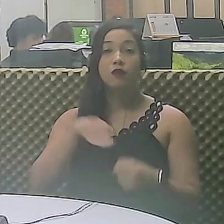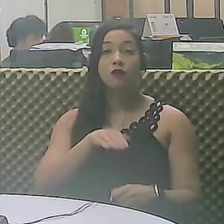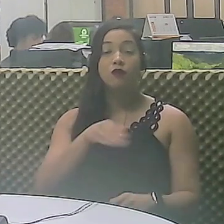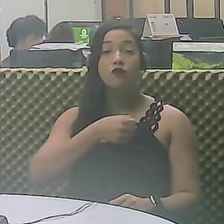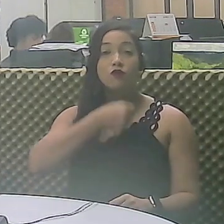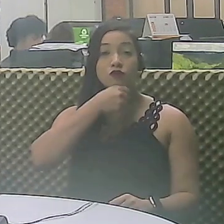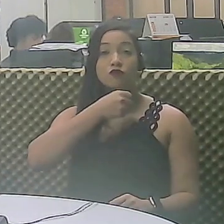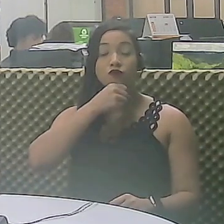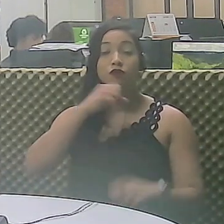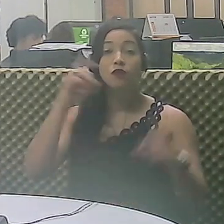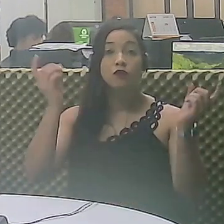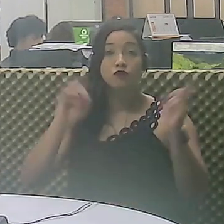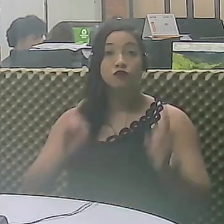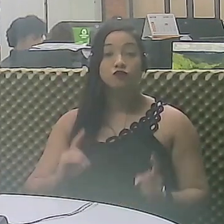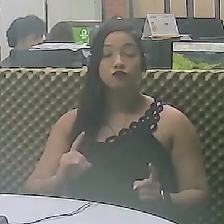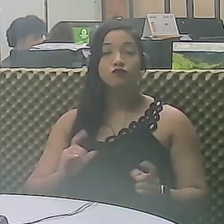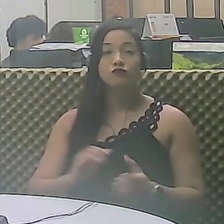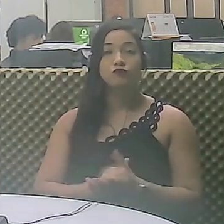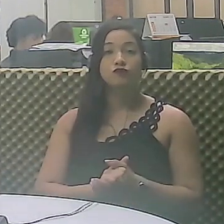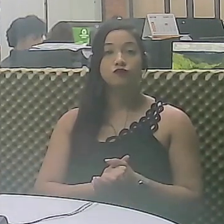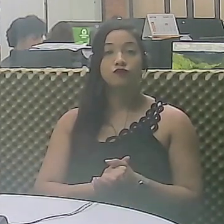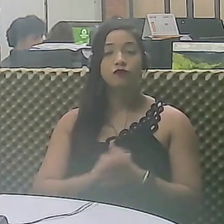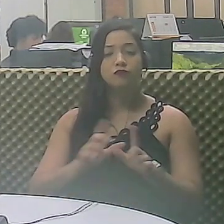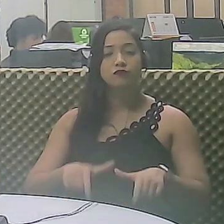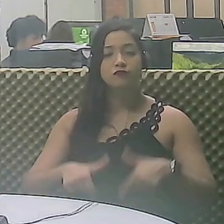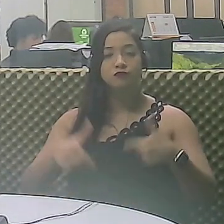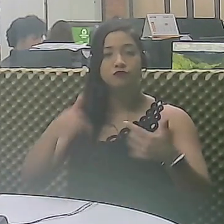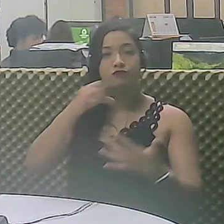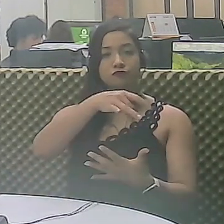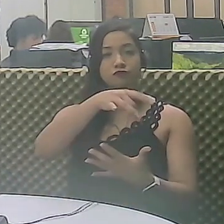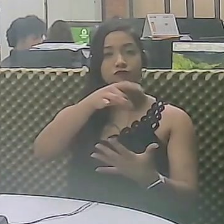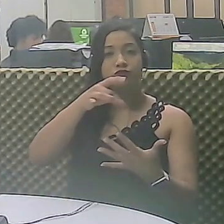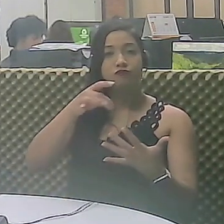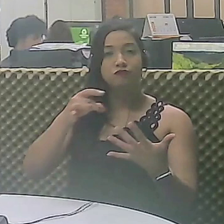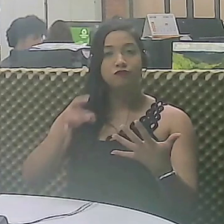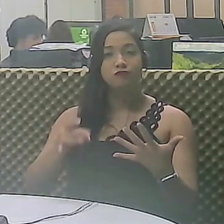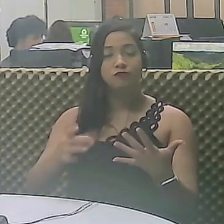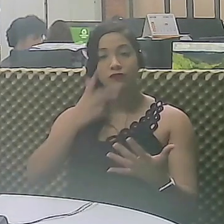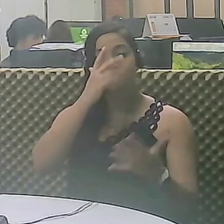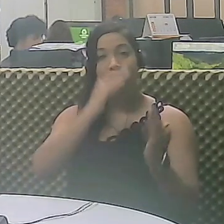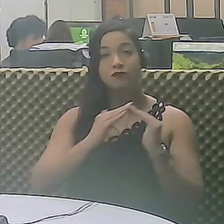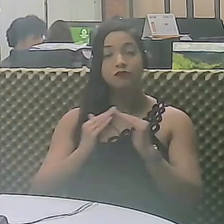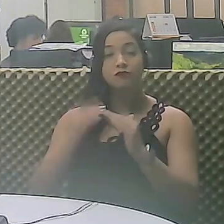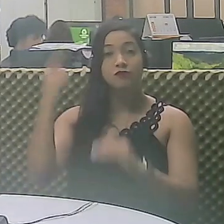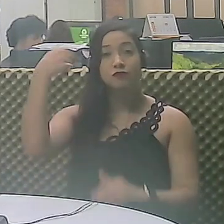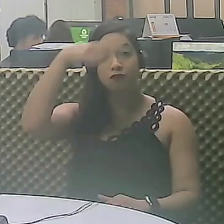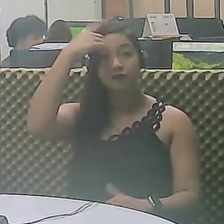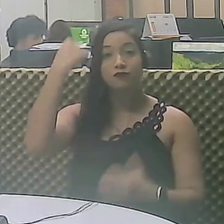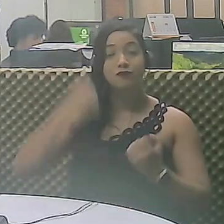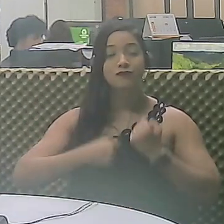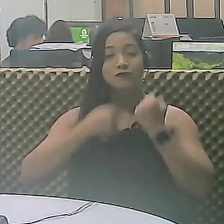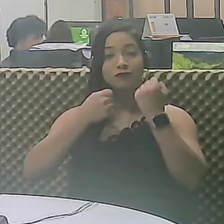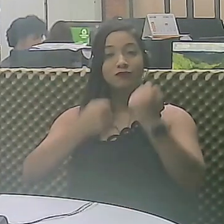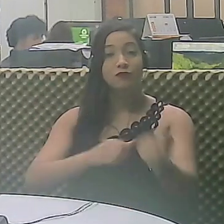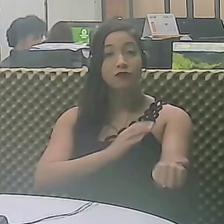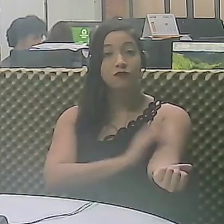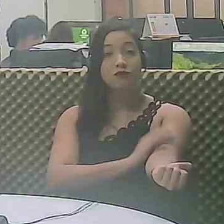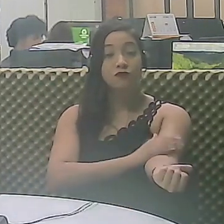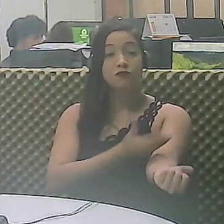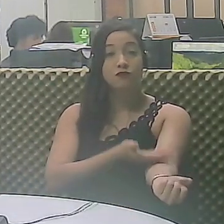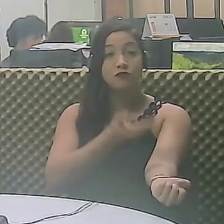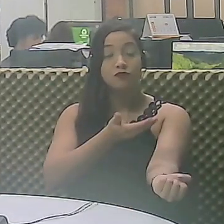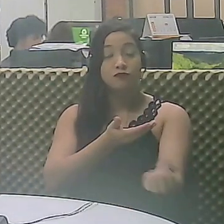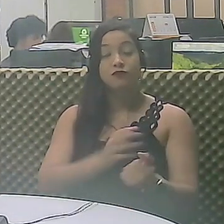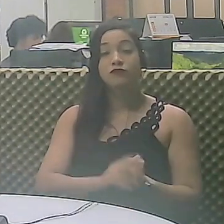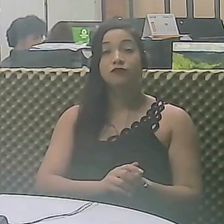e da pessoa com deficiência. Entre as ações que serão oferecidas aos moradores do bairro São Jorge estão a aferição de pressão,